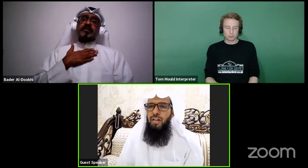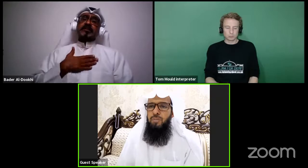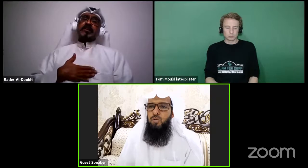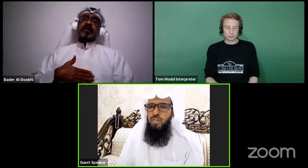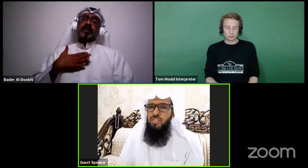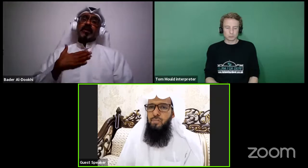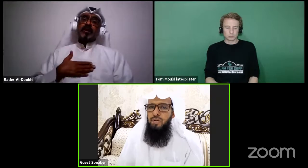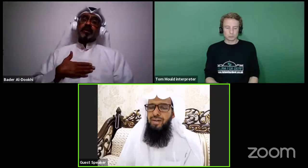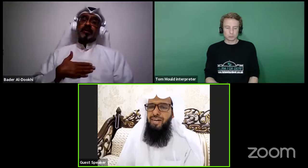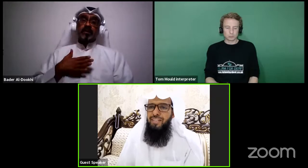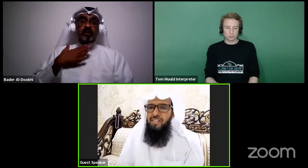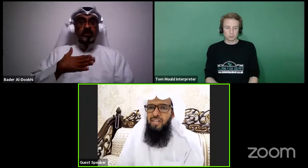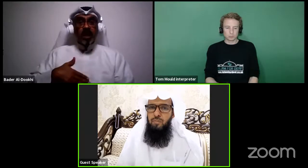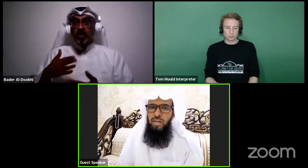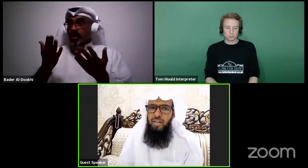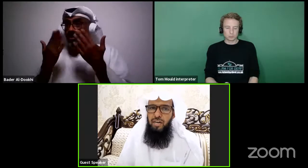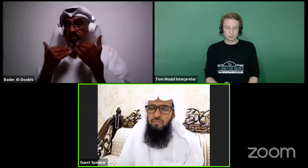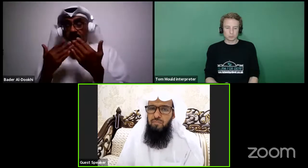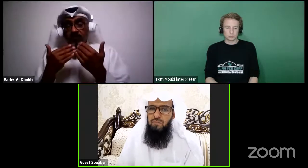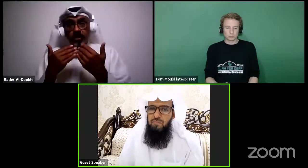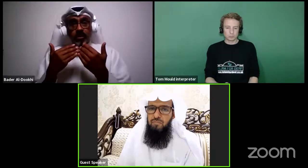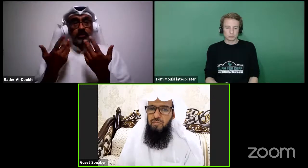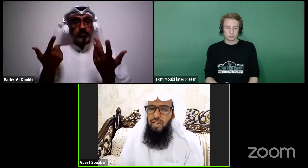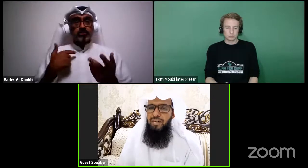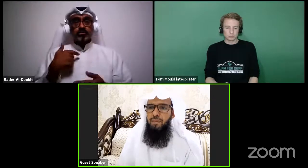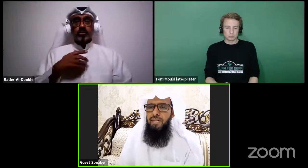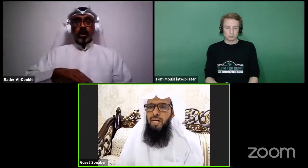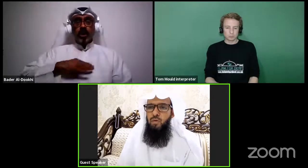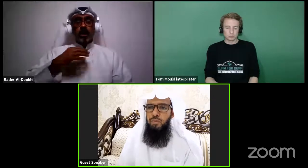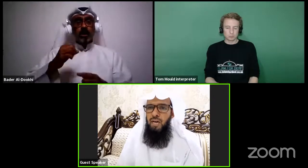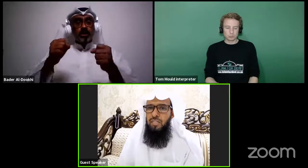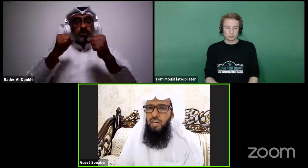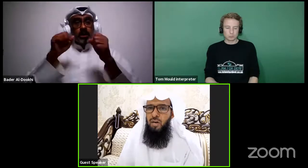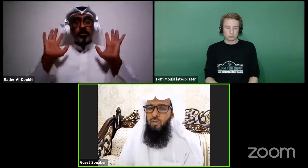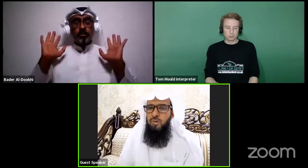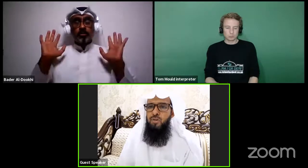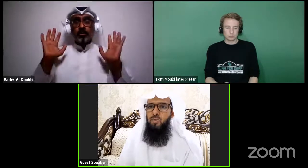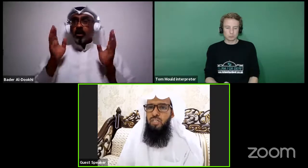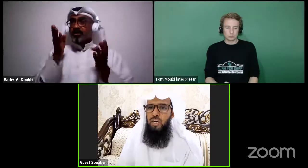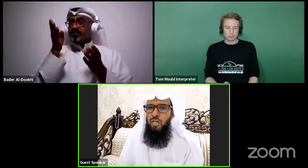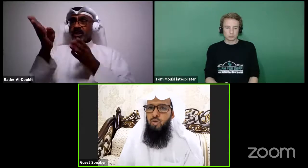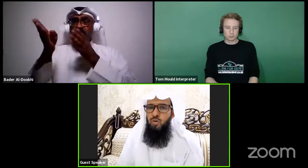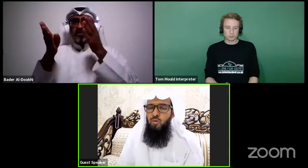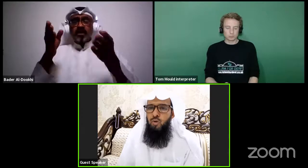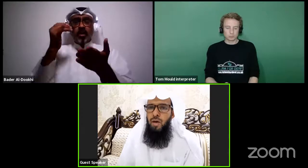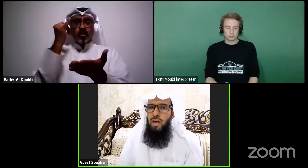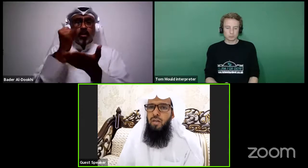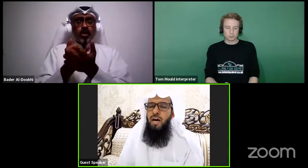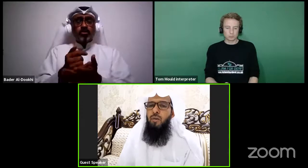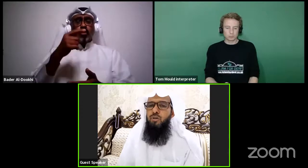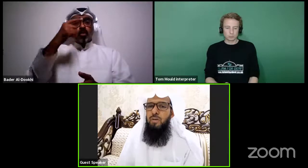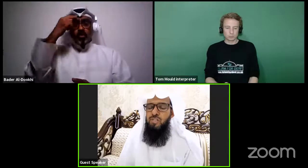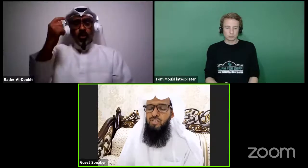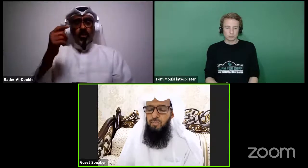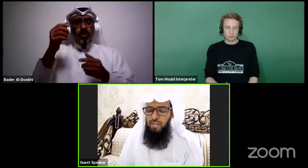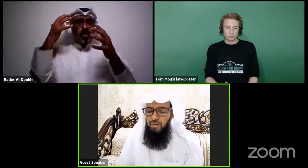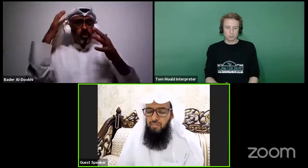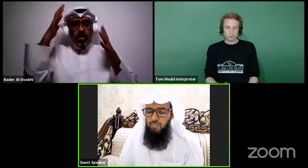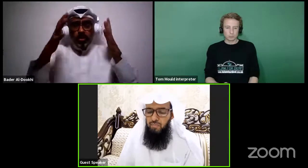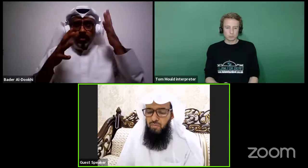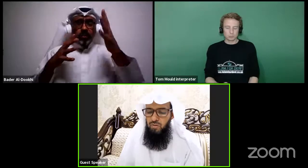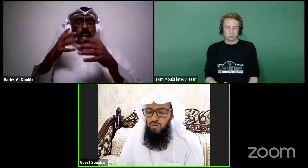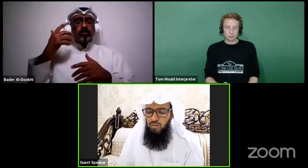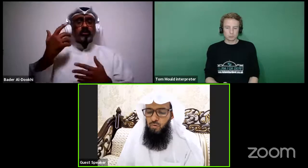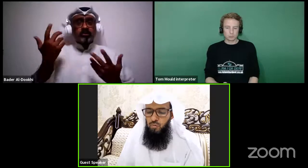وإلا والله بدون الصبر ما تستقيم الحياة. الحياة ما تخلو من أكدار، من مسؤوليات ومن هموم، لا بد من صبر.